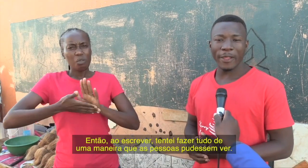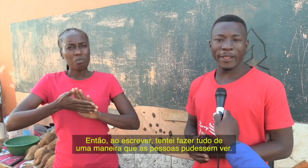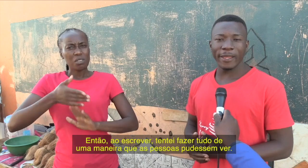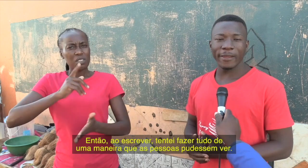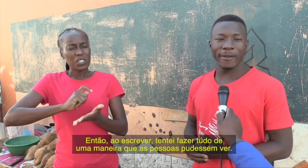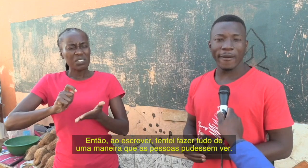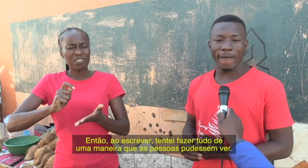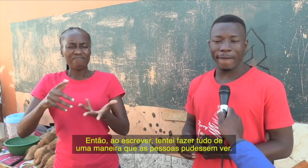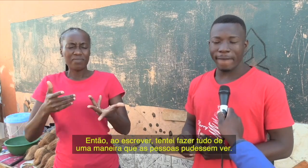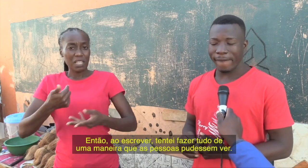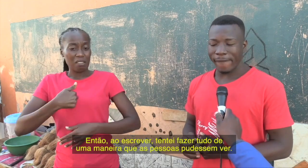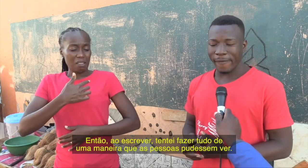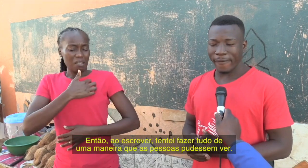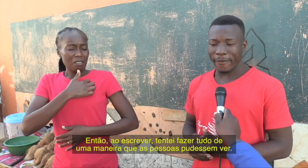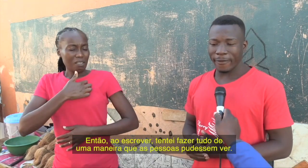tentei